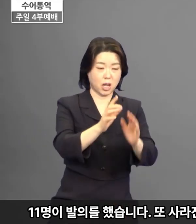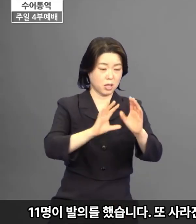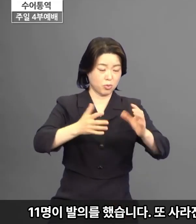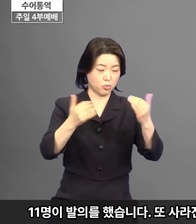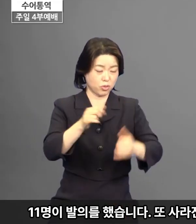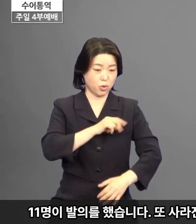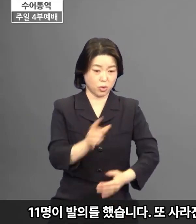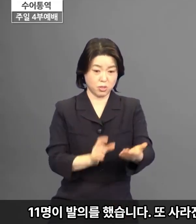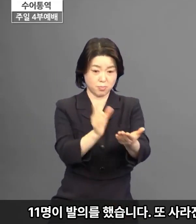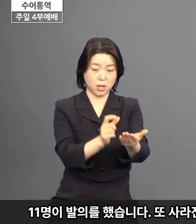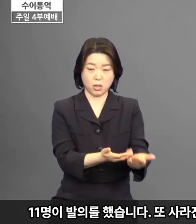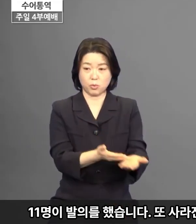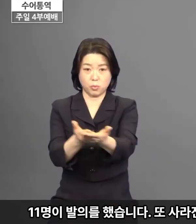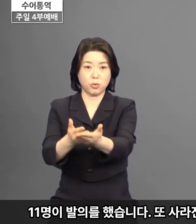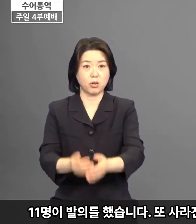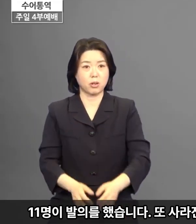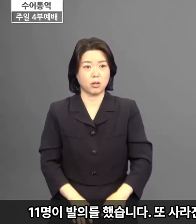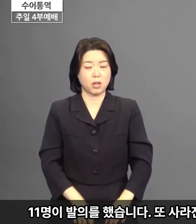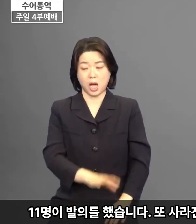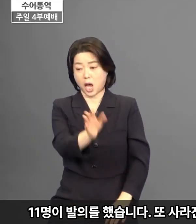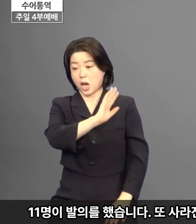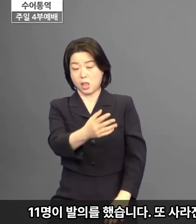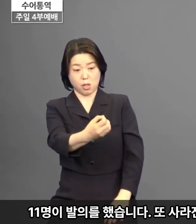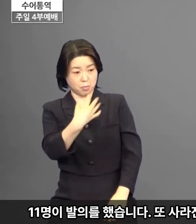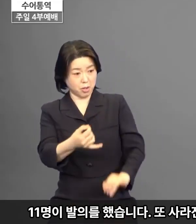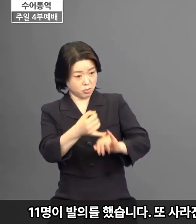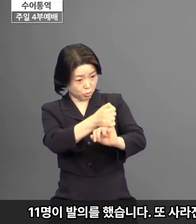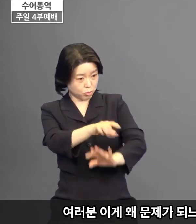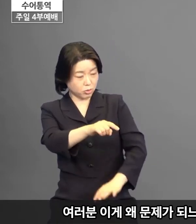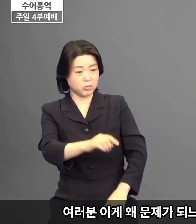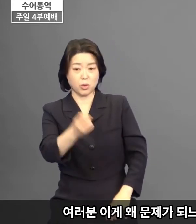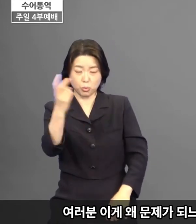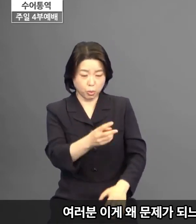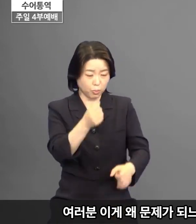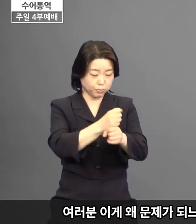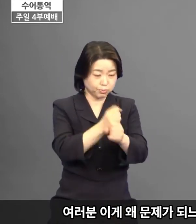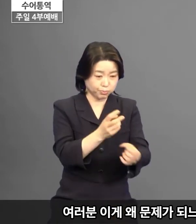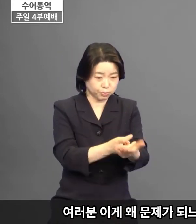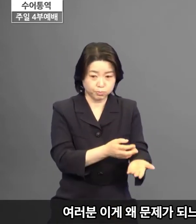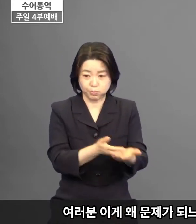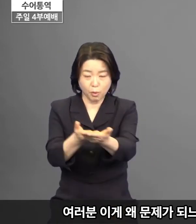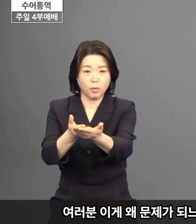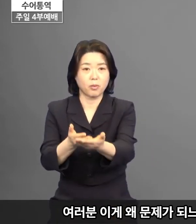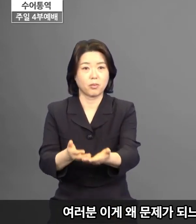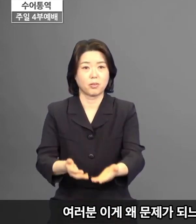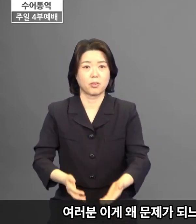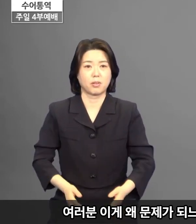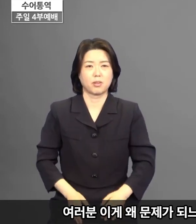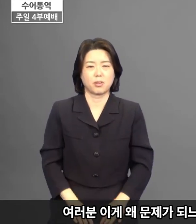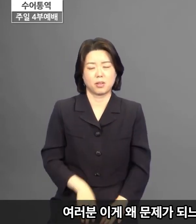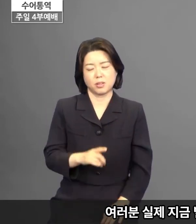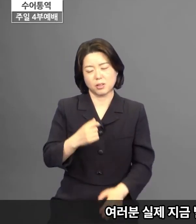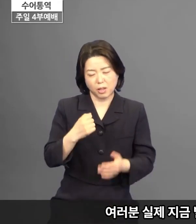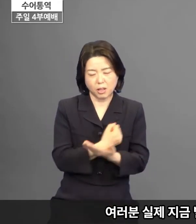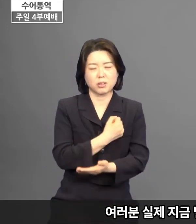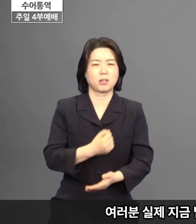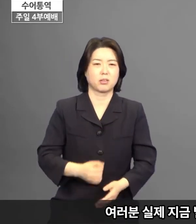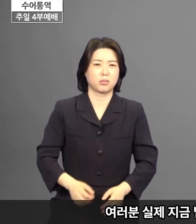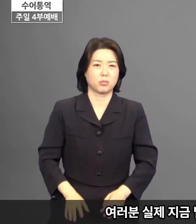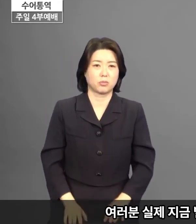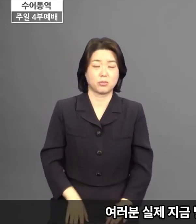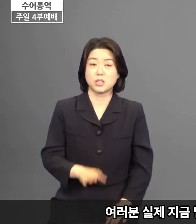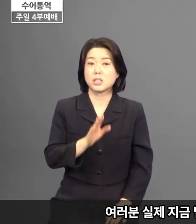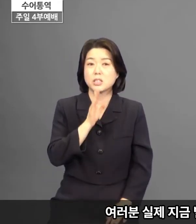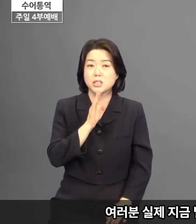줄 안 한다고 그랬는데 또 올라왔어요. 여러분, 이게 왜 문제가 되느냐? 너무나 안타까운 얘기인데요. 여러분, 실제